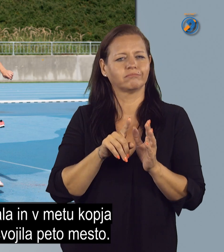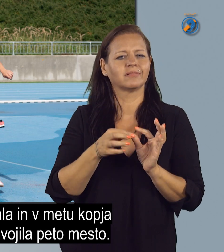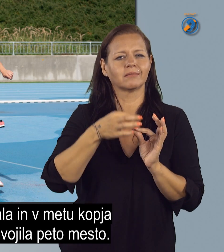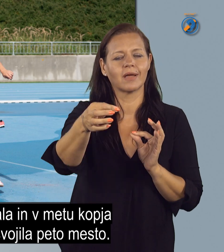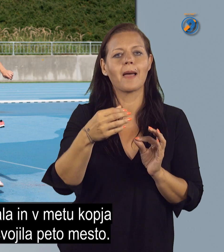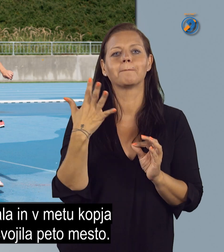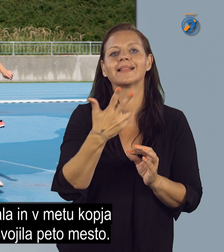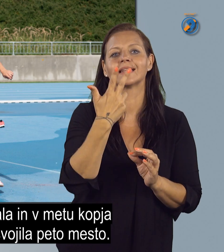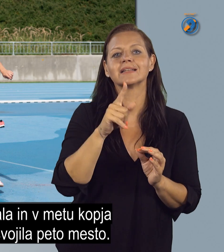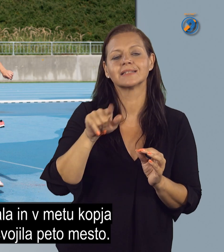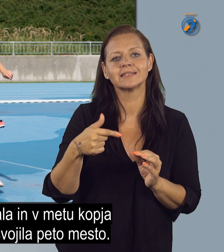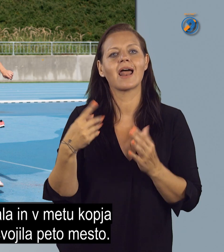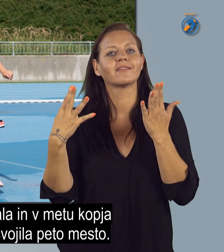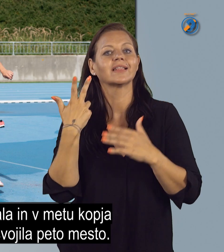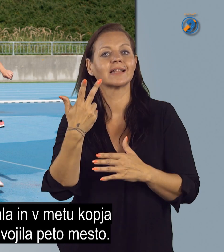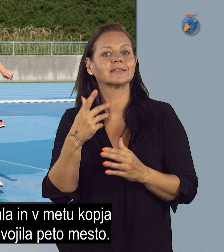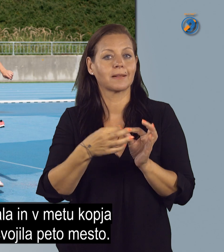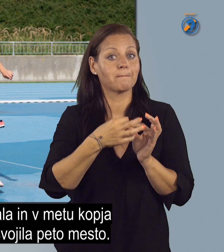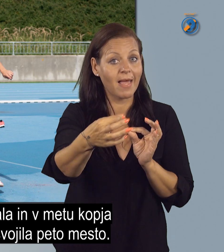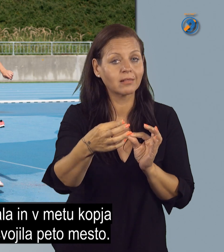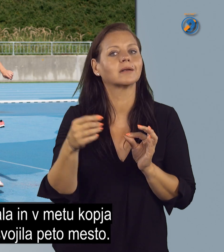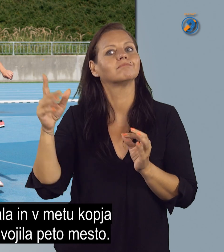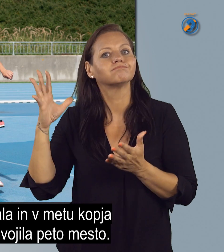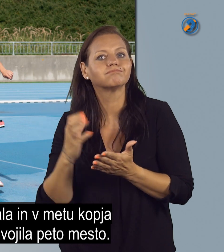35,39 metri osvojila 5. mesto.